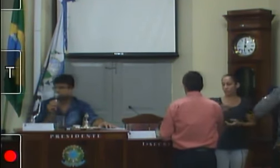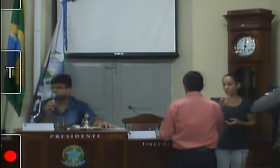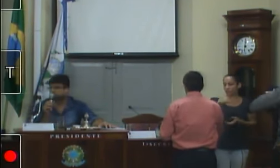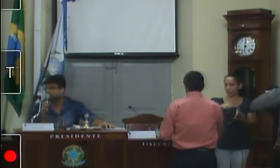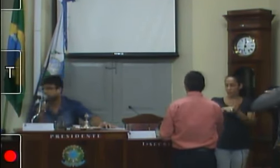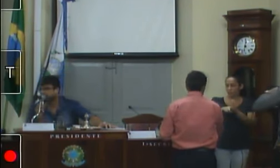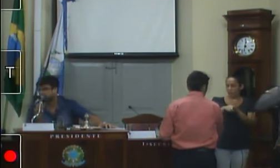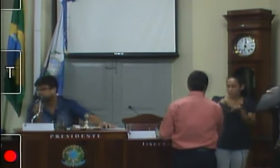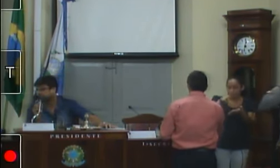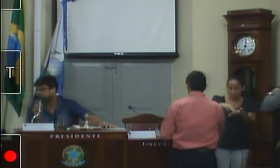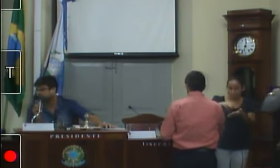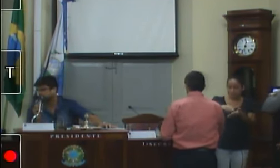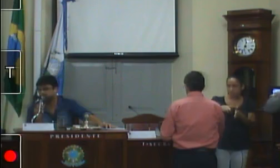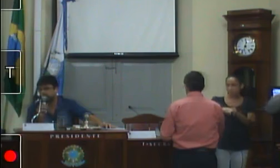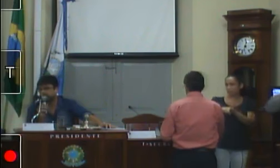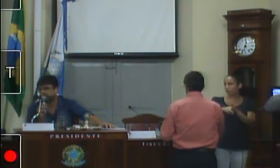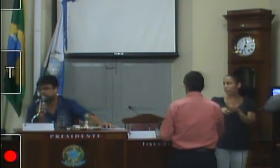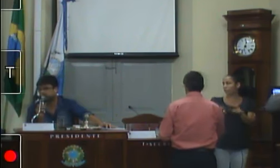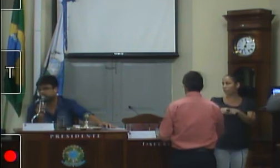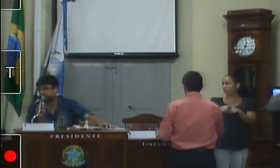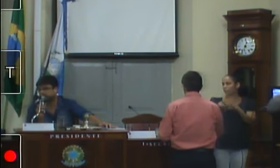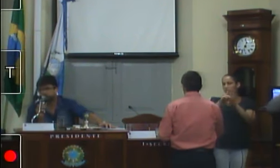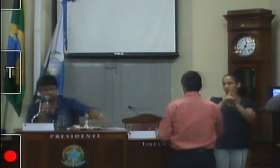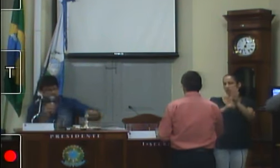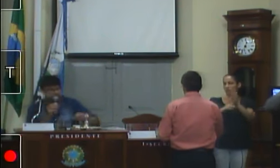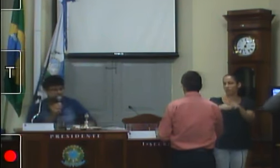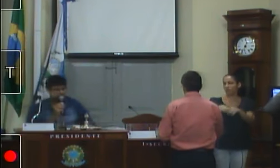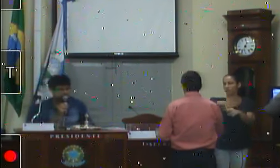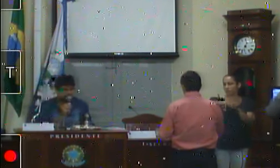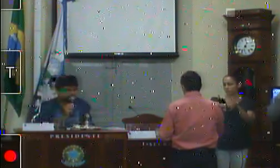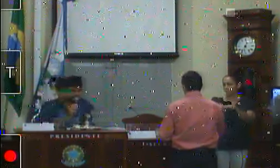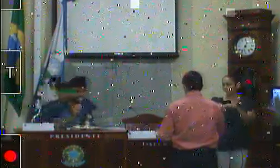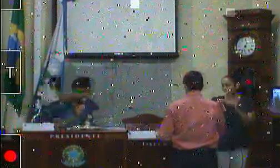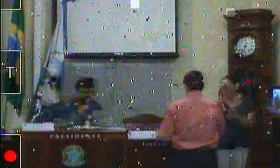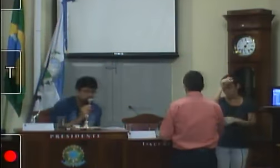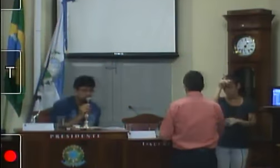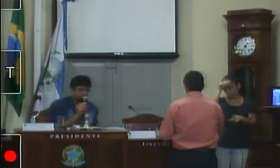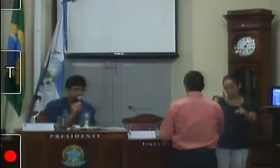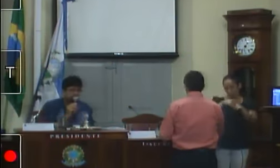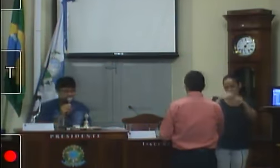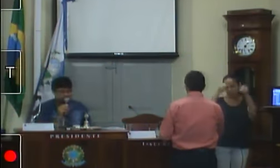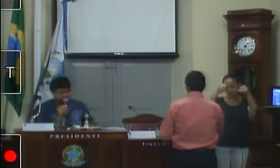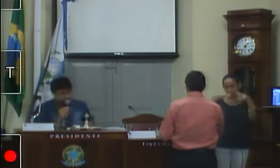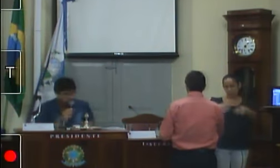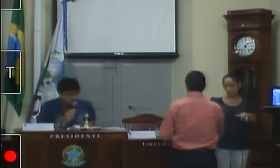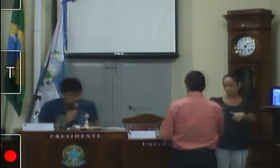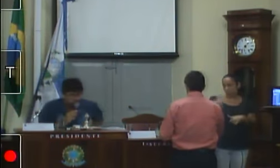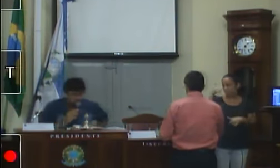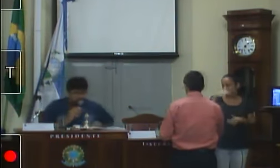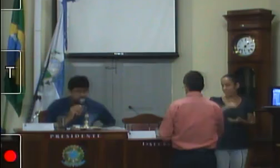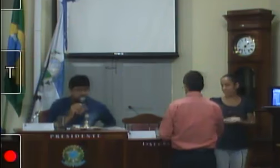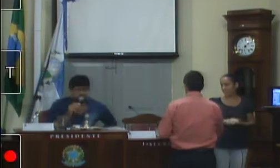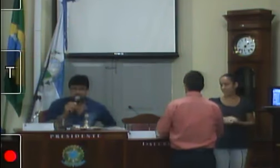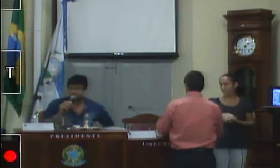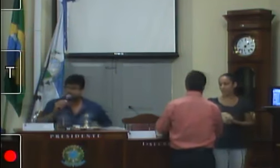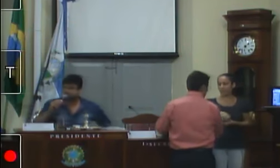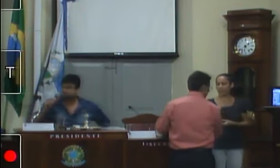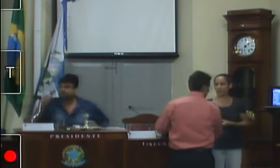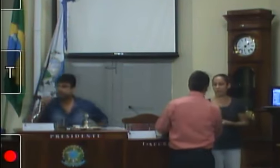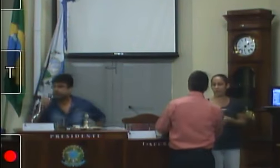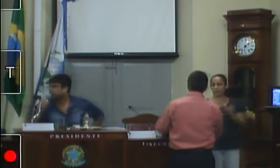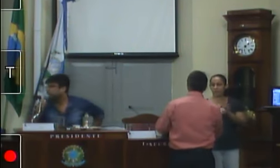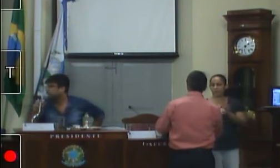nos debruçarmos aí sobre tanto o regimento quanto a lei orgânica, estará tudo esclarecido o que consta ou não no nosso regimento ou na lei